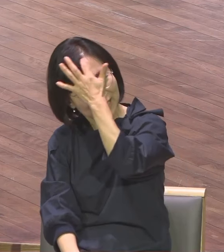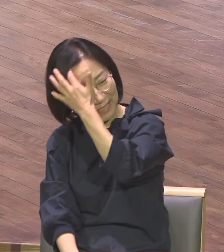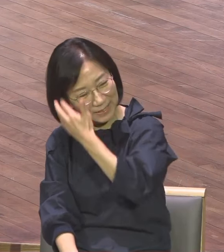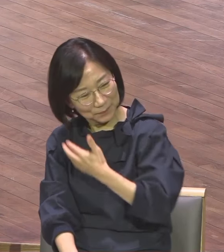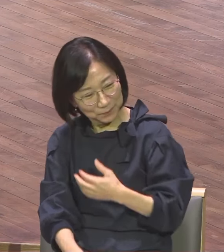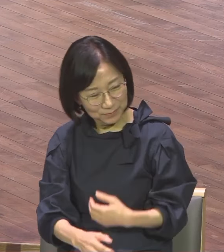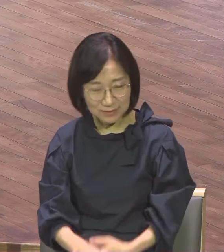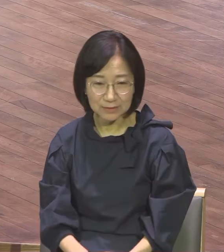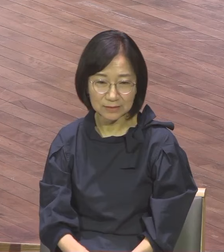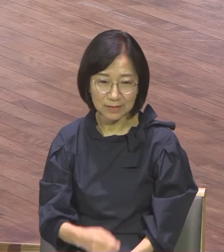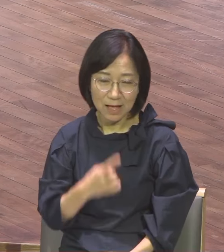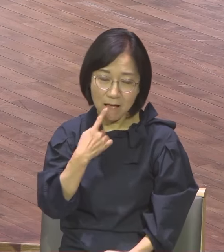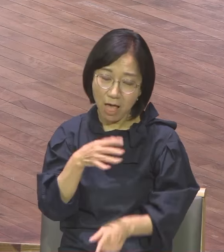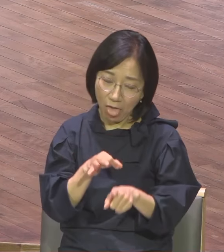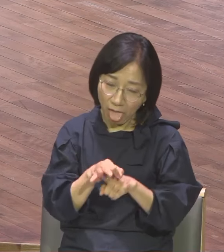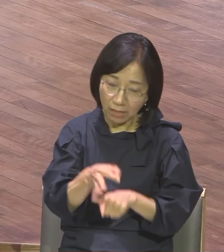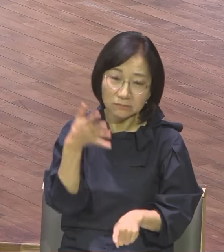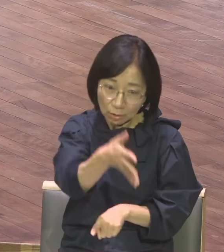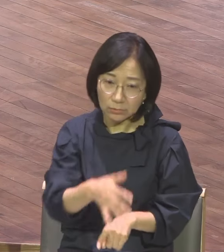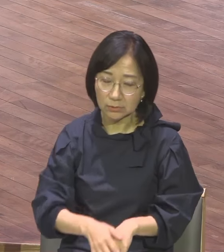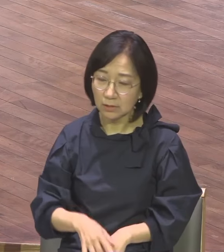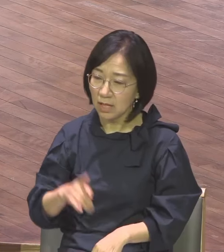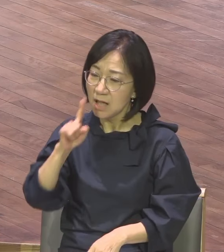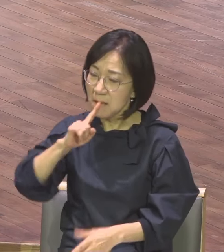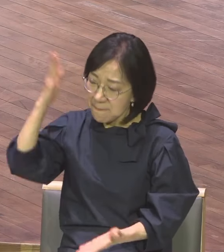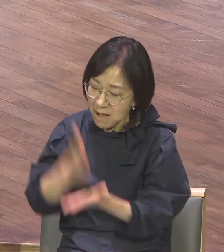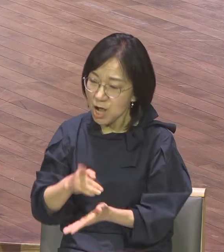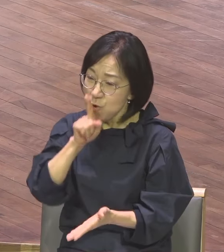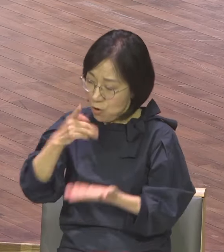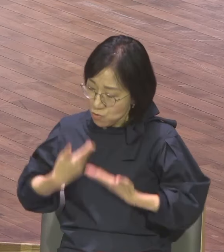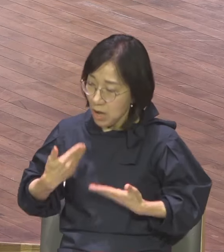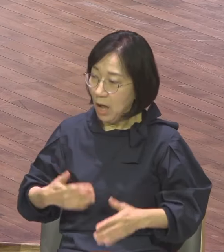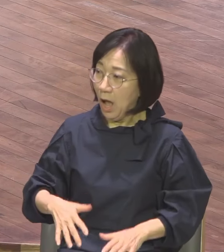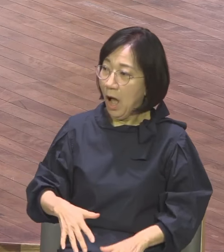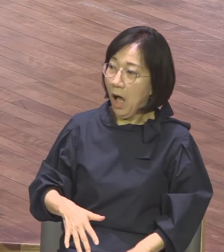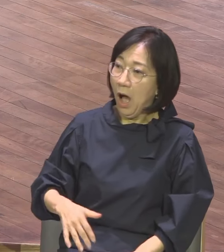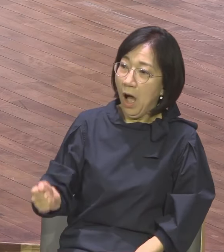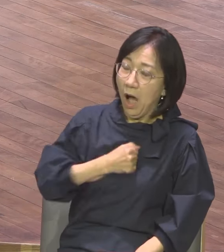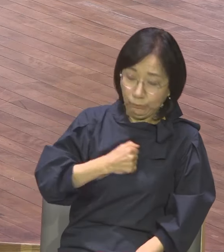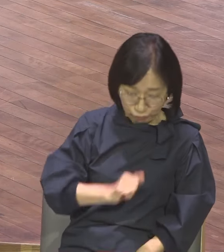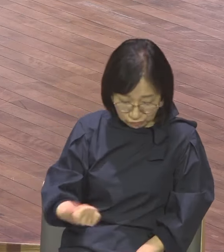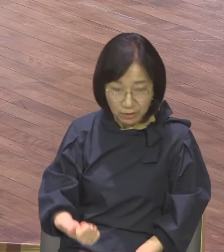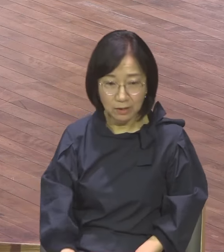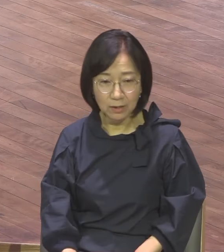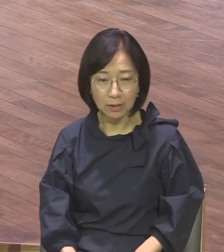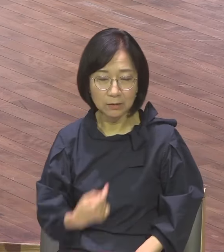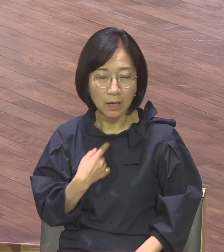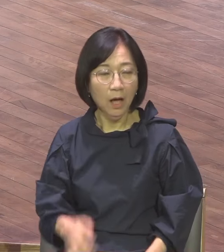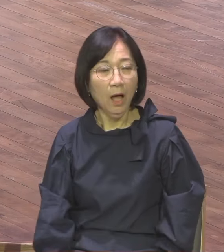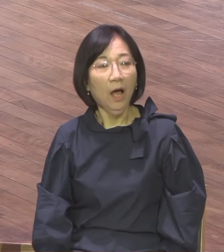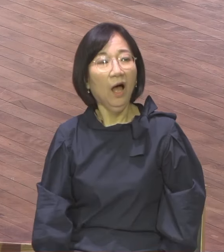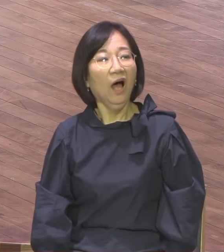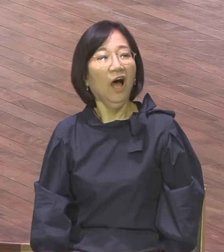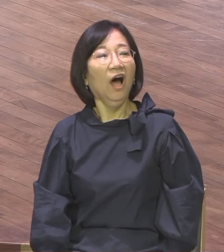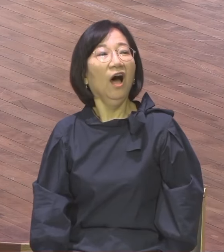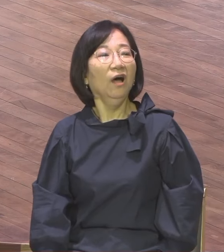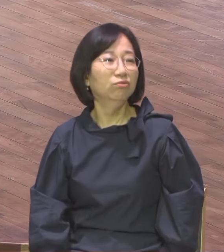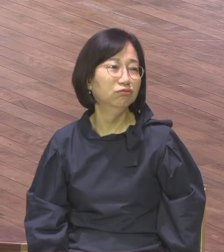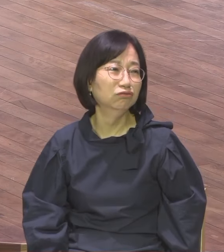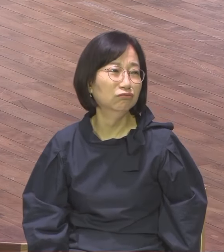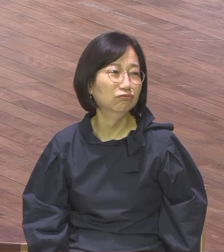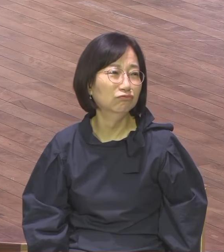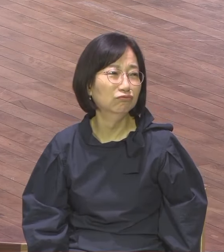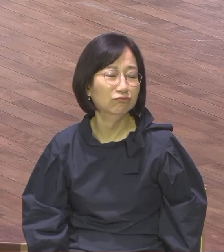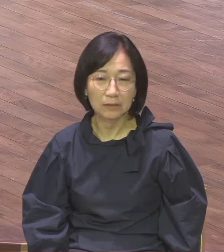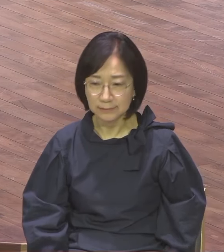말을 하는 사람 말 못하게 하면 그 사람 미친다니까. 그 나도 모르게 그래서 그런지 한숨이 나왔어. 한숨이 한숨이 자꾸